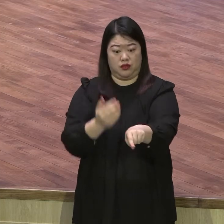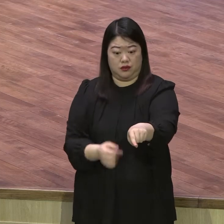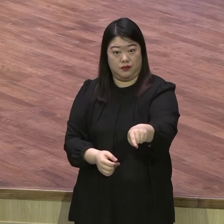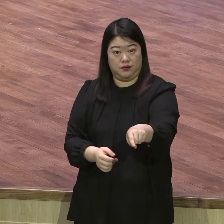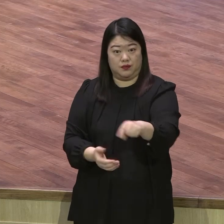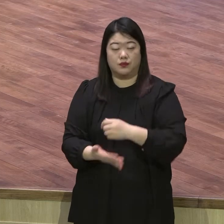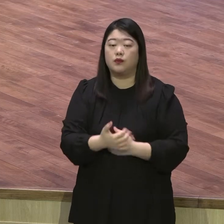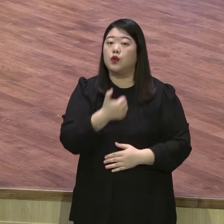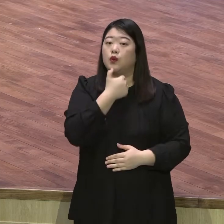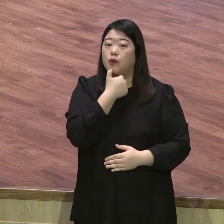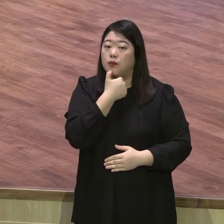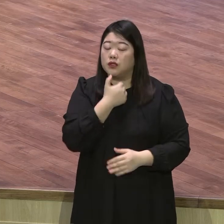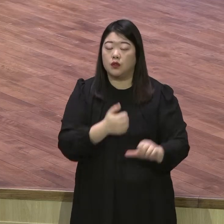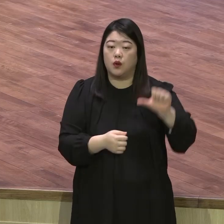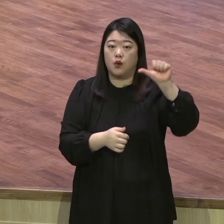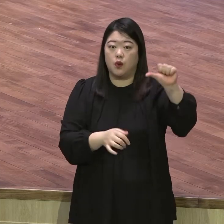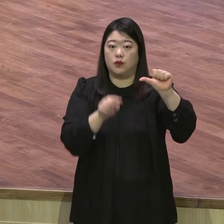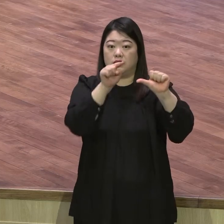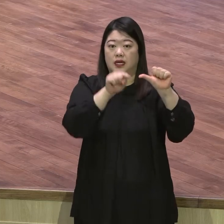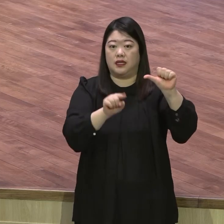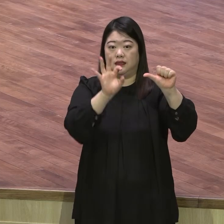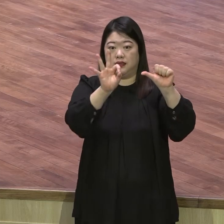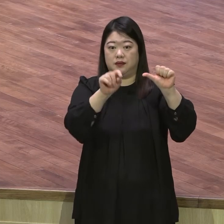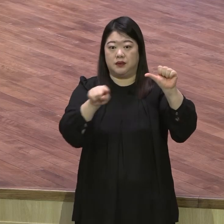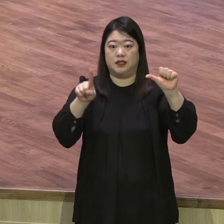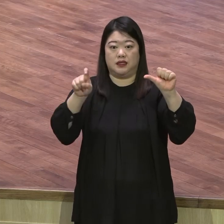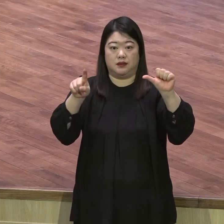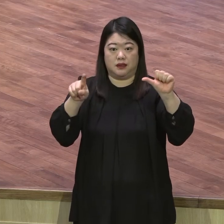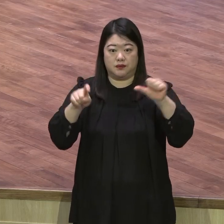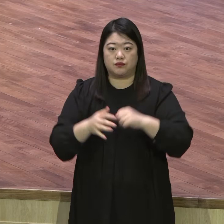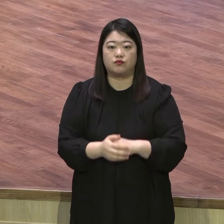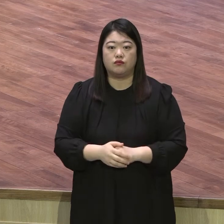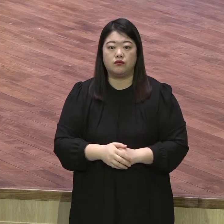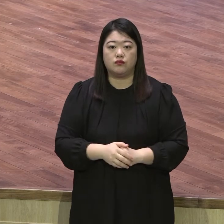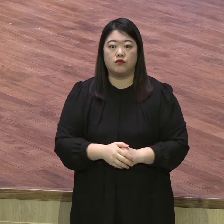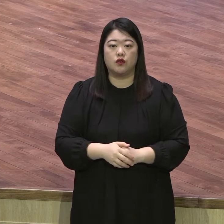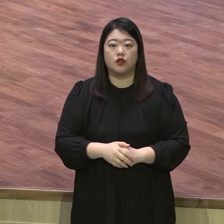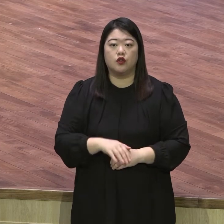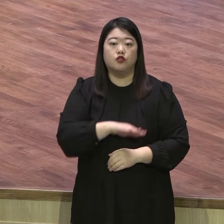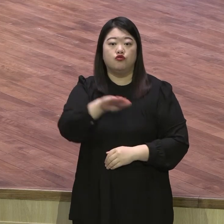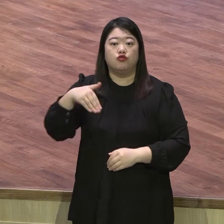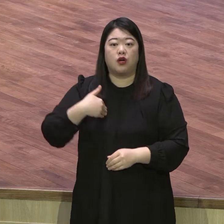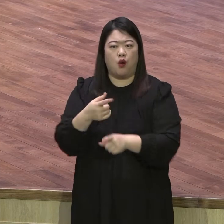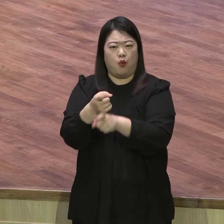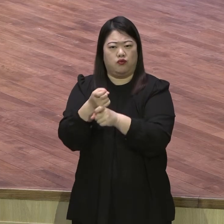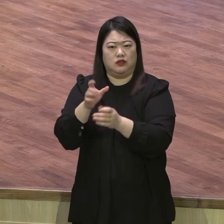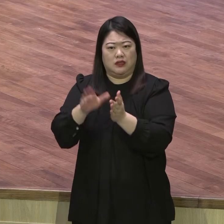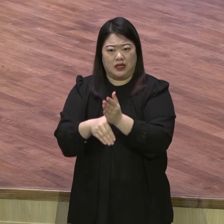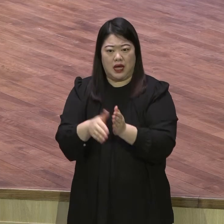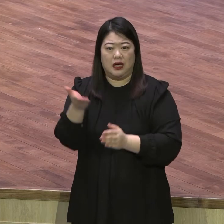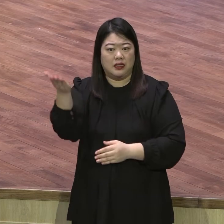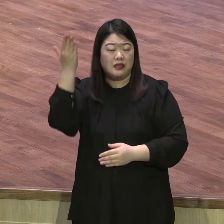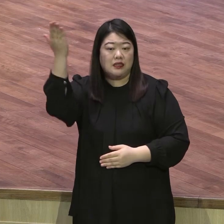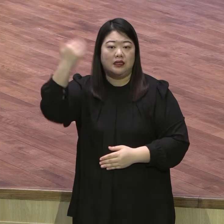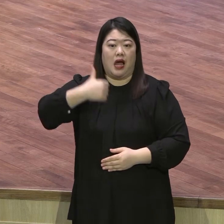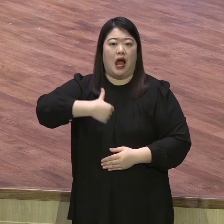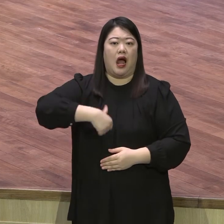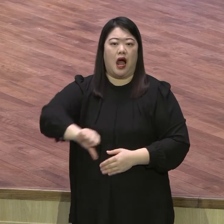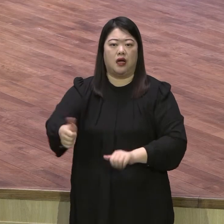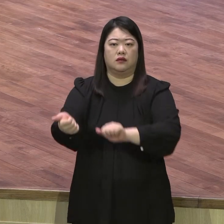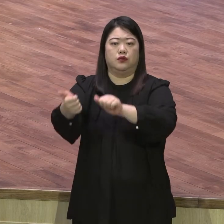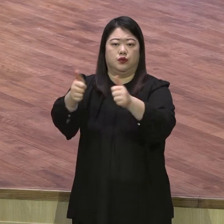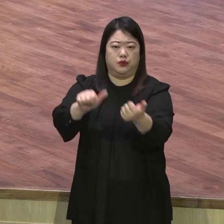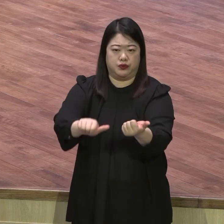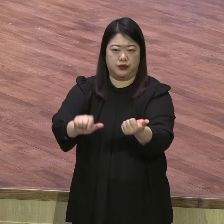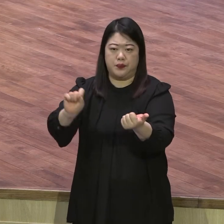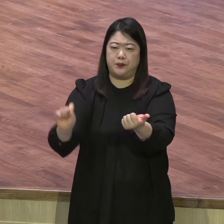로마서 5장 10절로 11절에 이 사실을 말씀합니다. 곧 우리가 원수 되었을 때에 그의 아들의 죽으심으로 말미암아